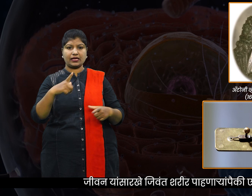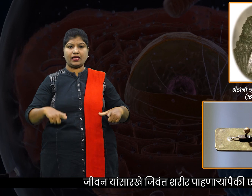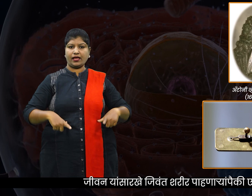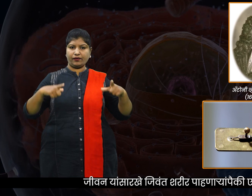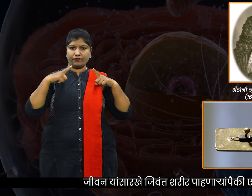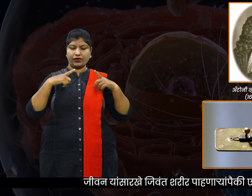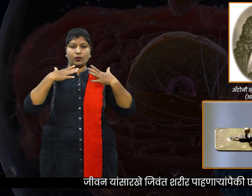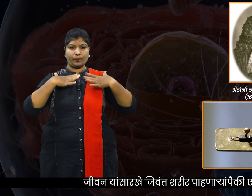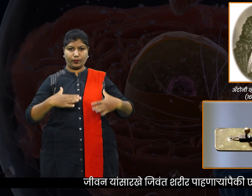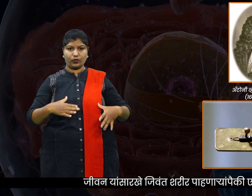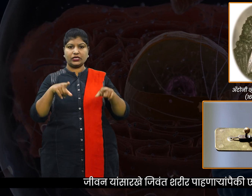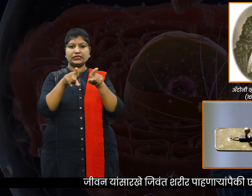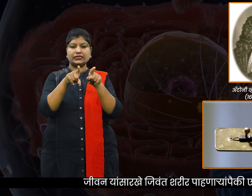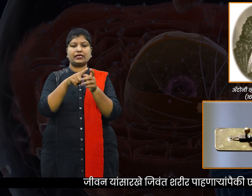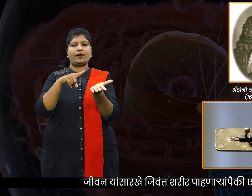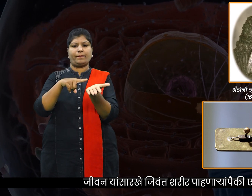होते.